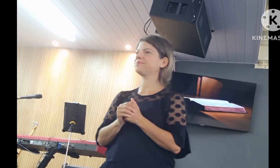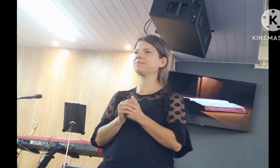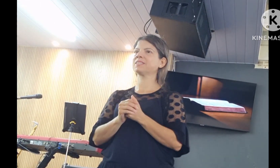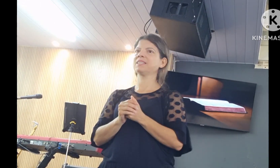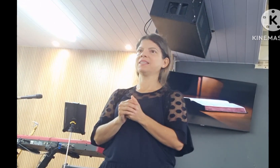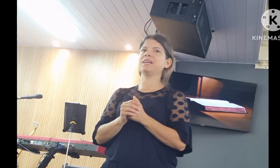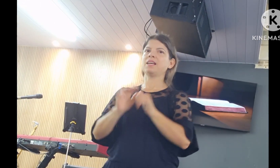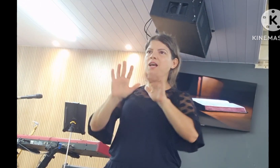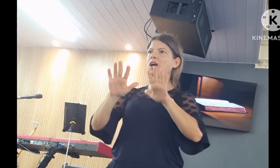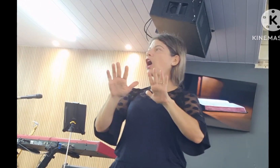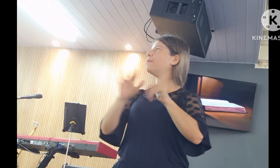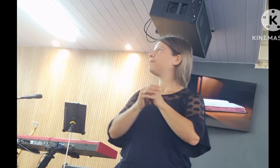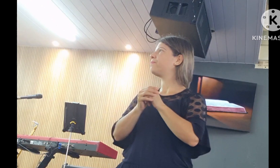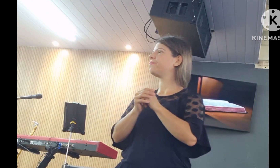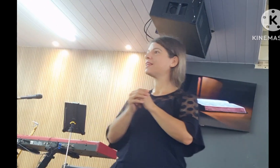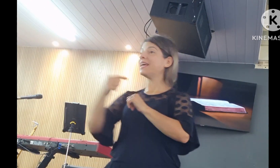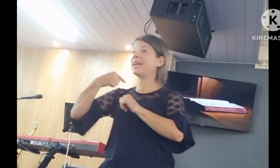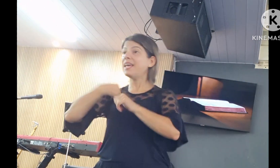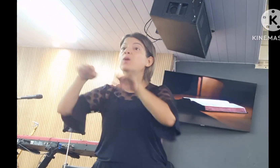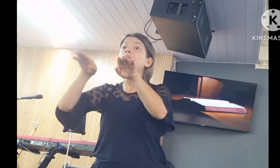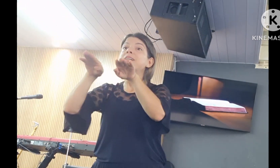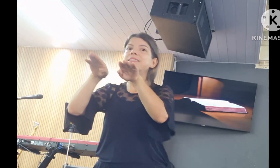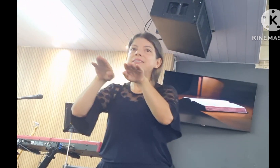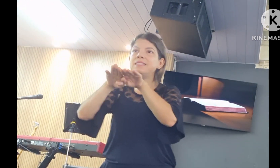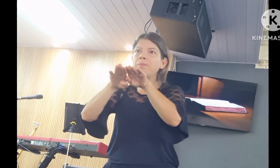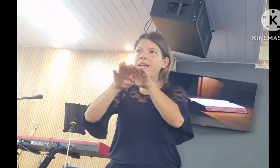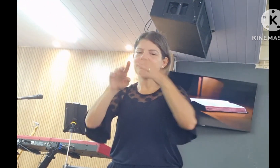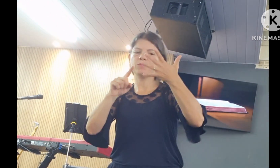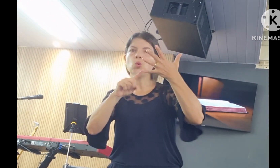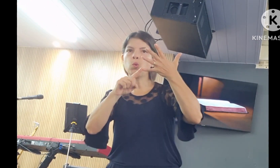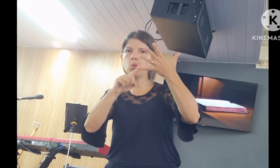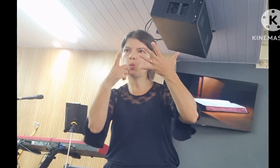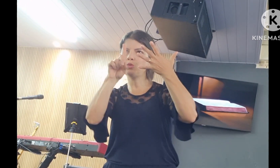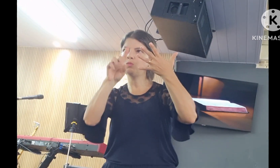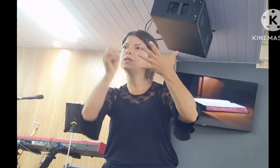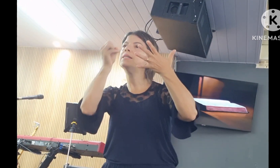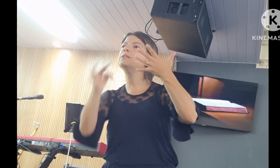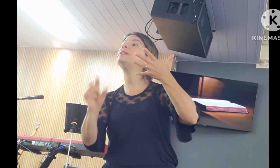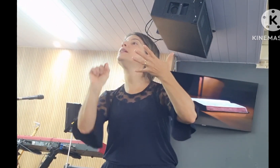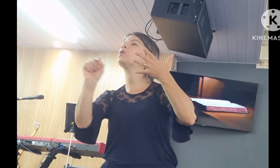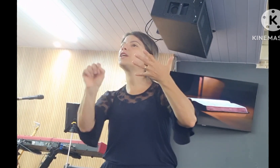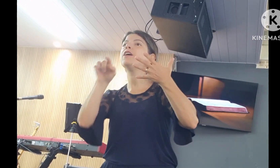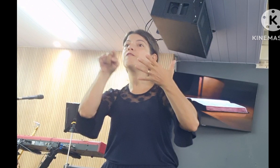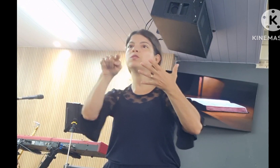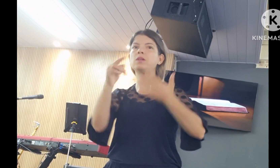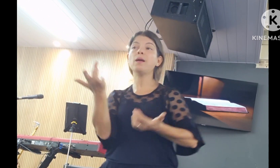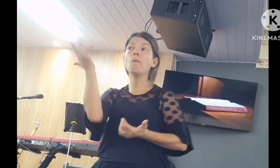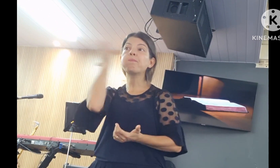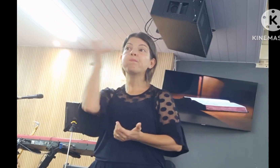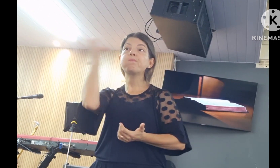Teria um pouquinho mais para falar, porque eu teria que falar para você crescer. O pastor já disse, cresce na graça e no